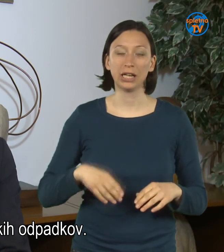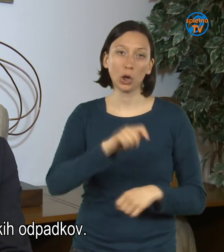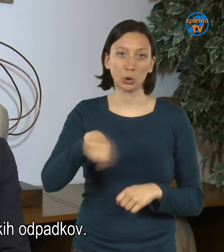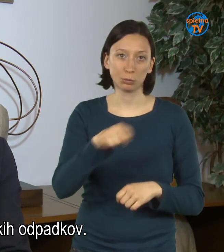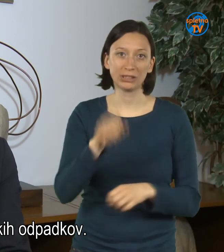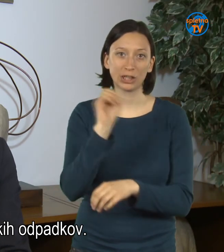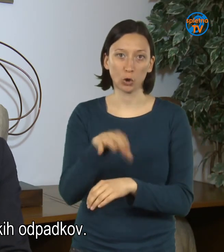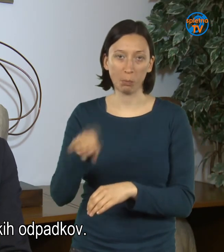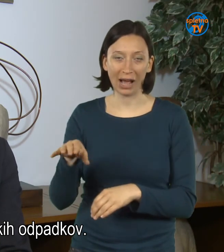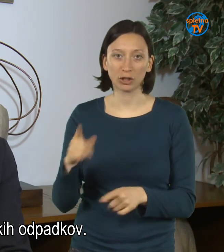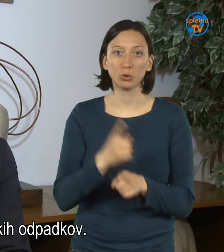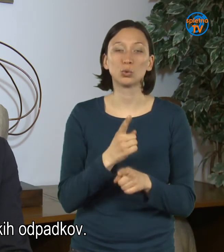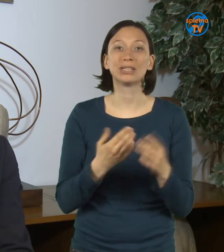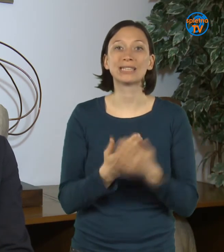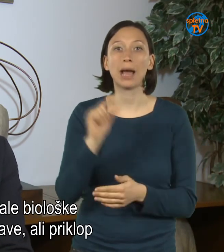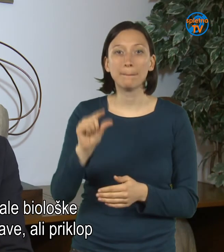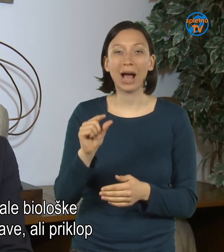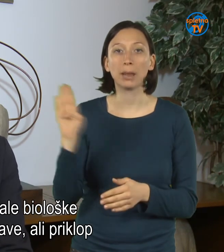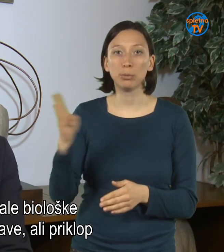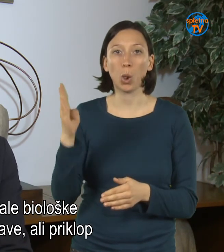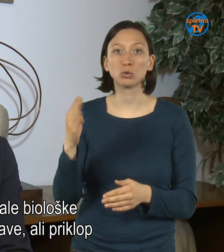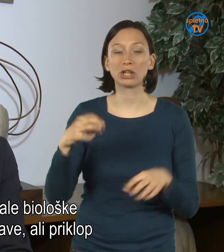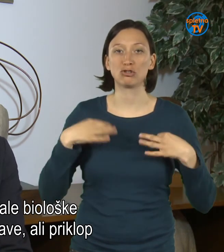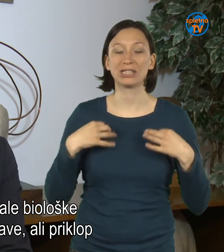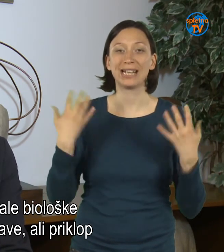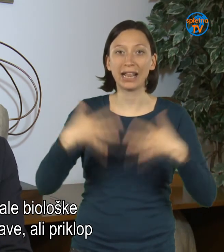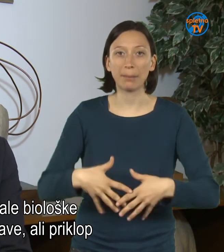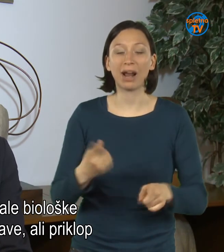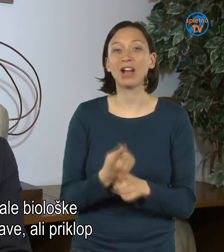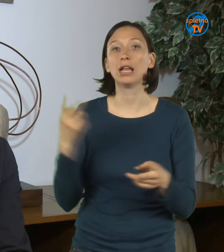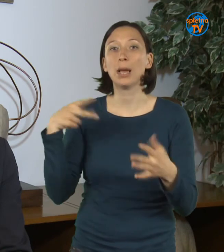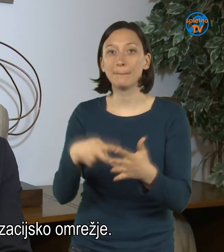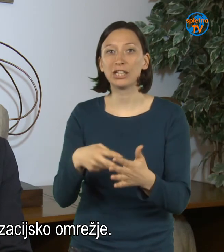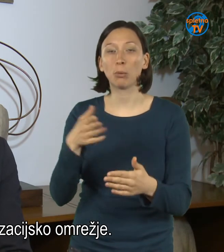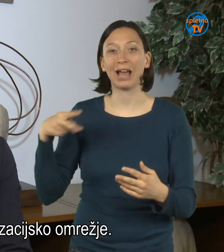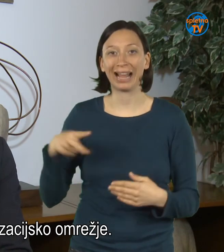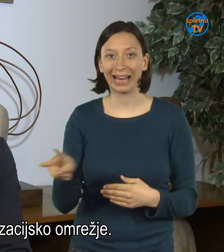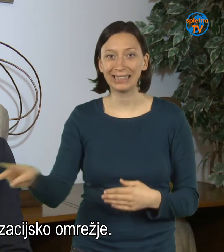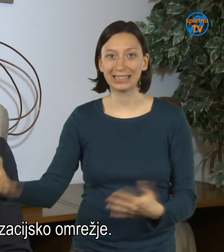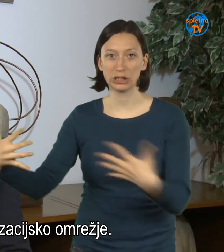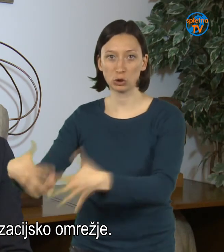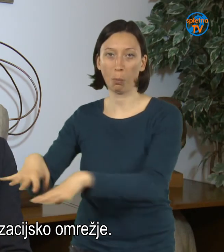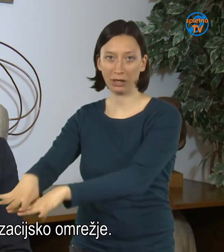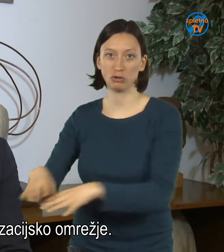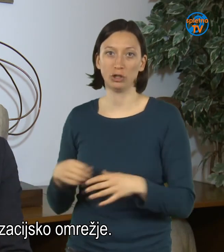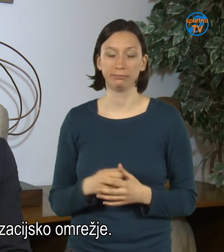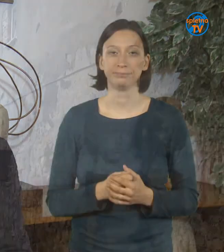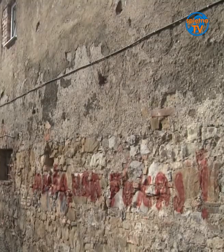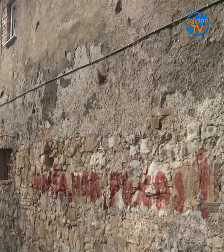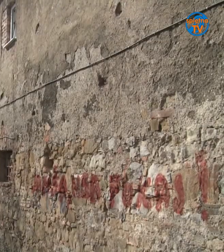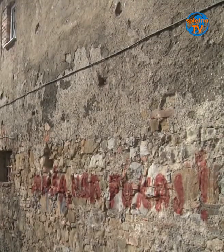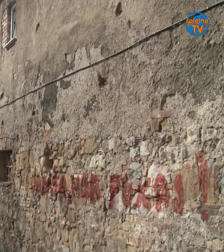kuhinjskih gospodinjskih odpadkov, tudi za male biološke čistilne naprave ali pa priklop na kanalizacijsko omrežje.